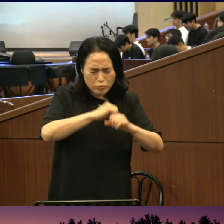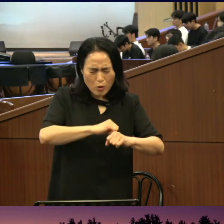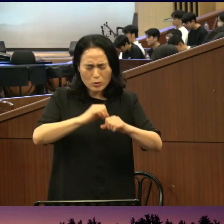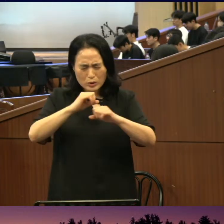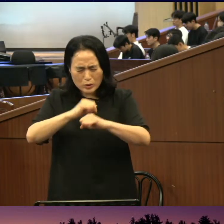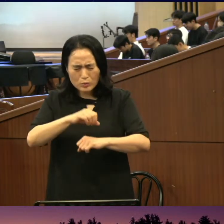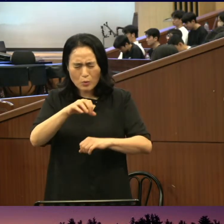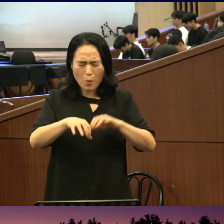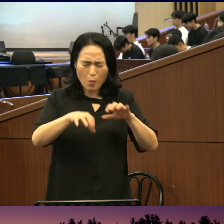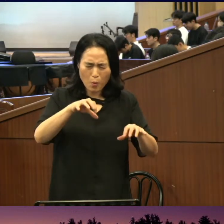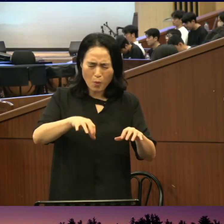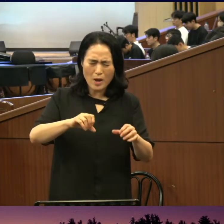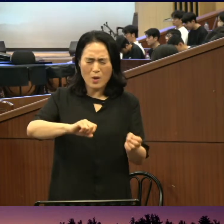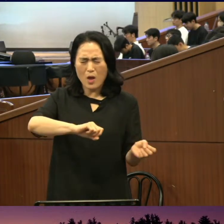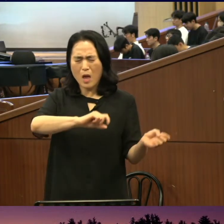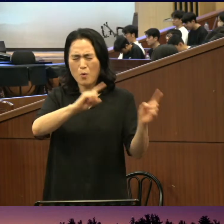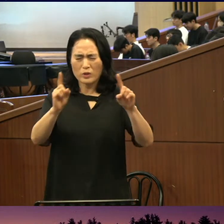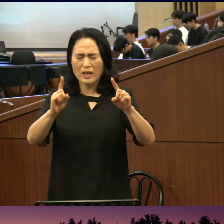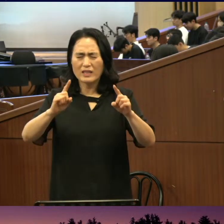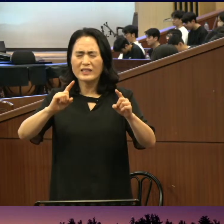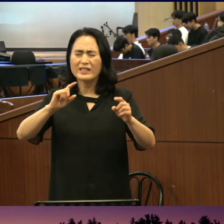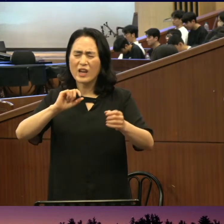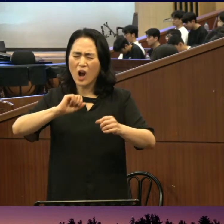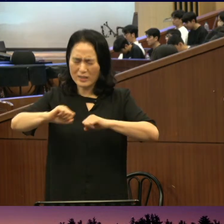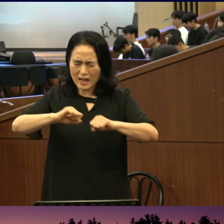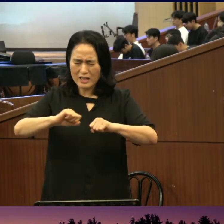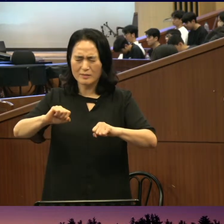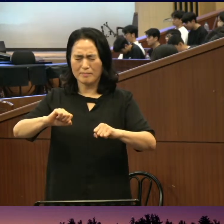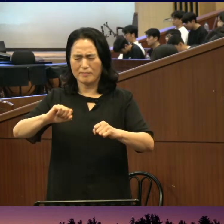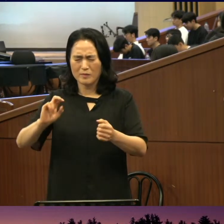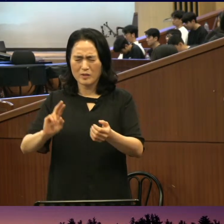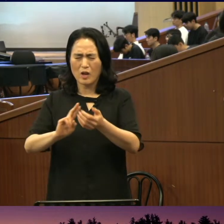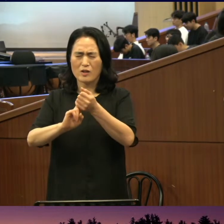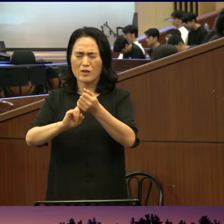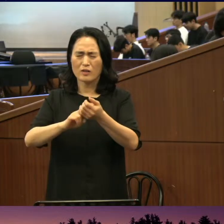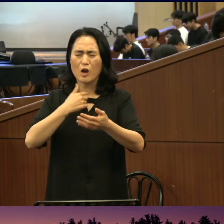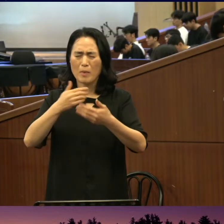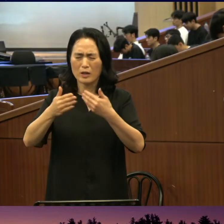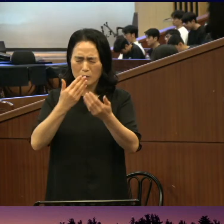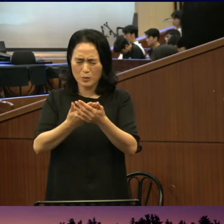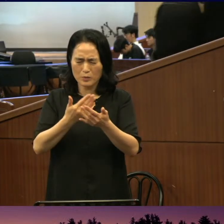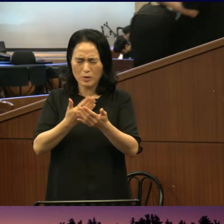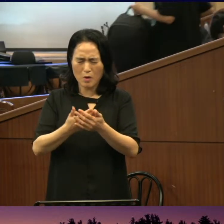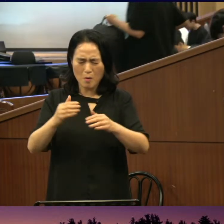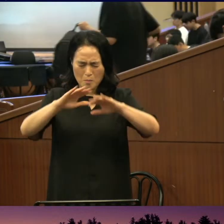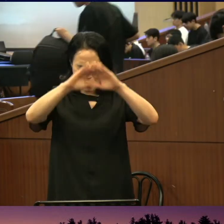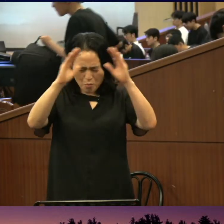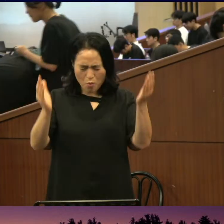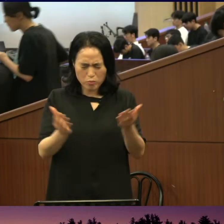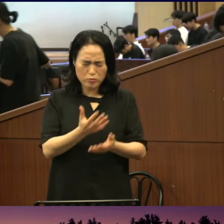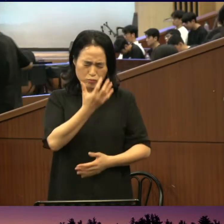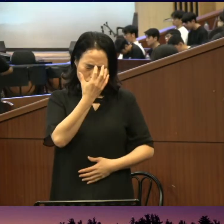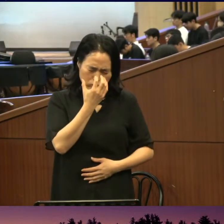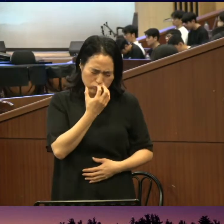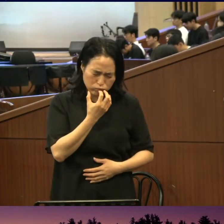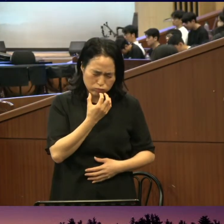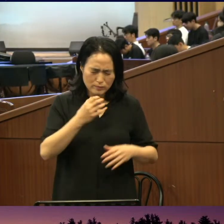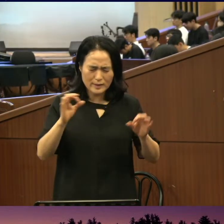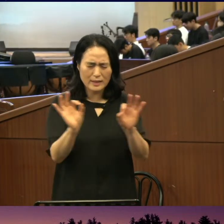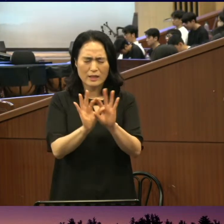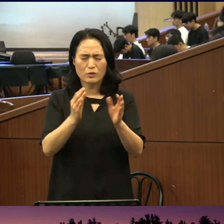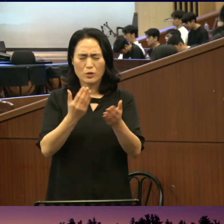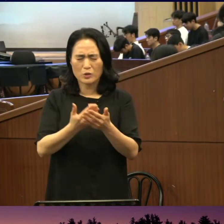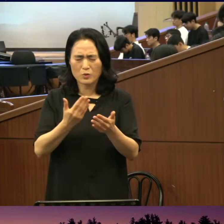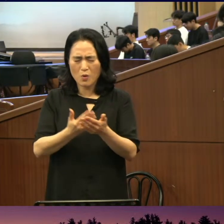회복되는 역사가 일어나게 하여 주시옵소서. 모든 우울함이 떠나가게 하시고 우리 영혼에 잔치가 벌어지게 하시고